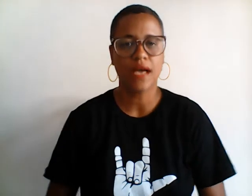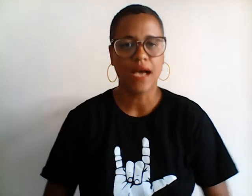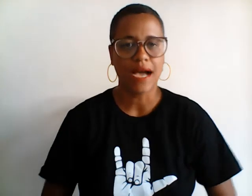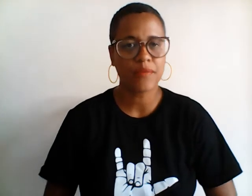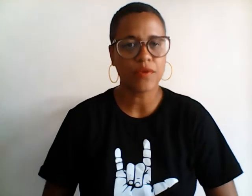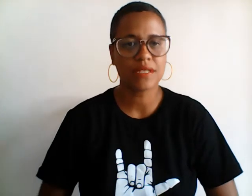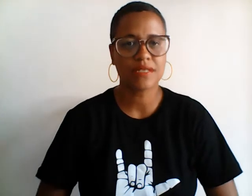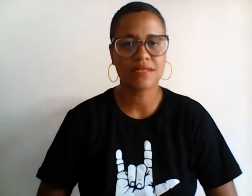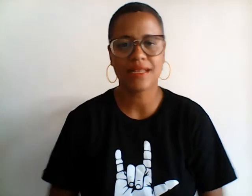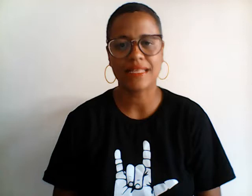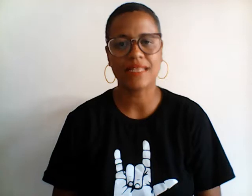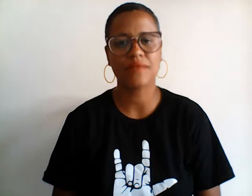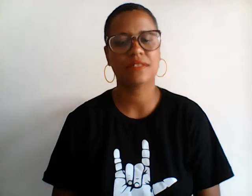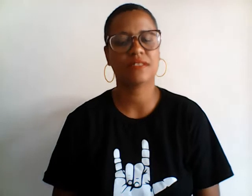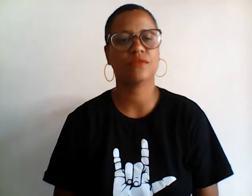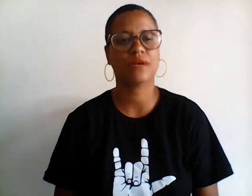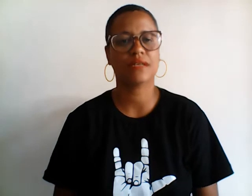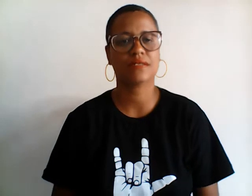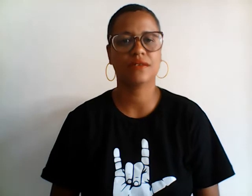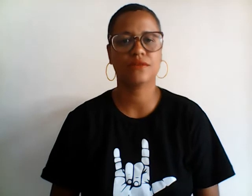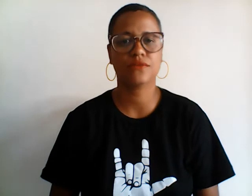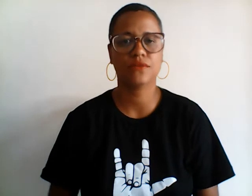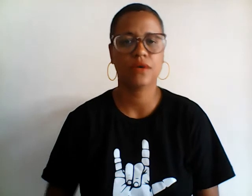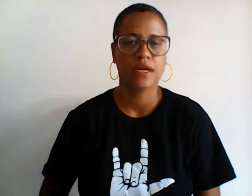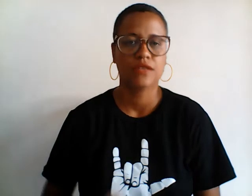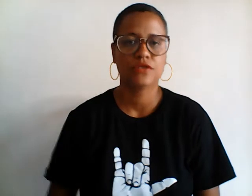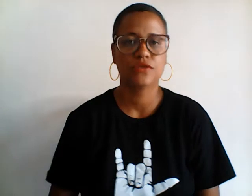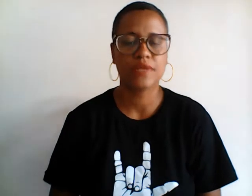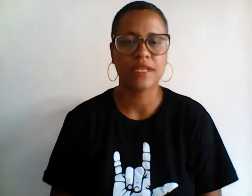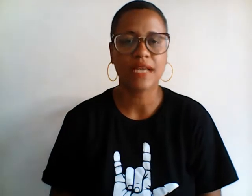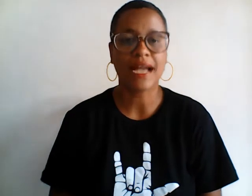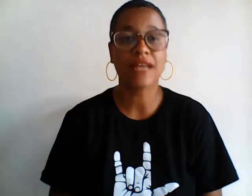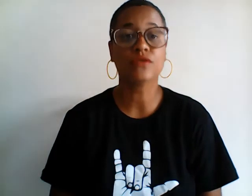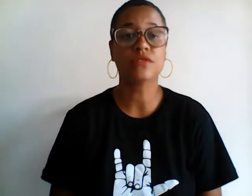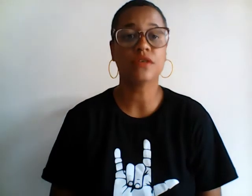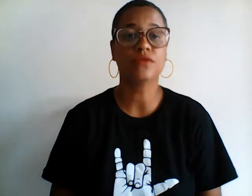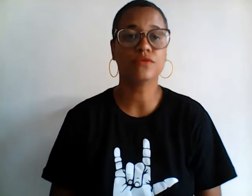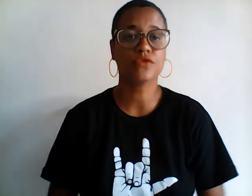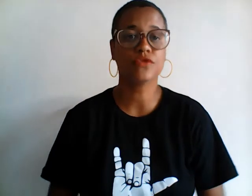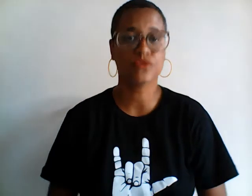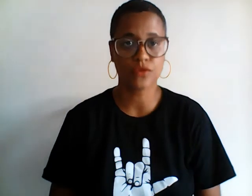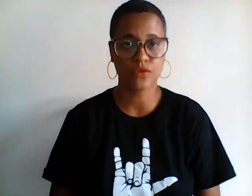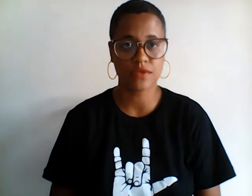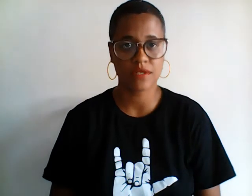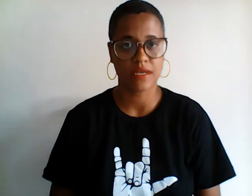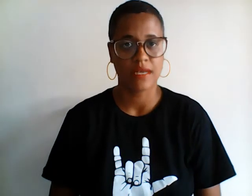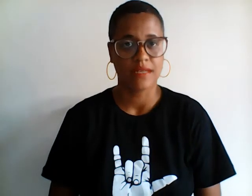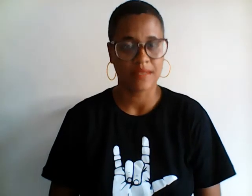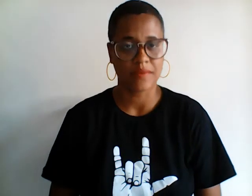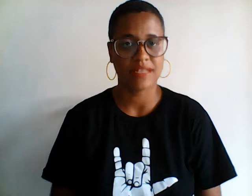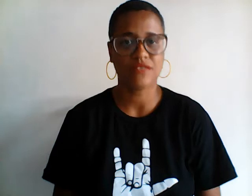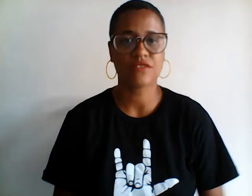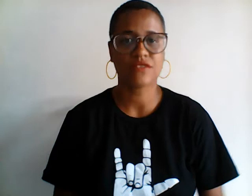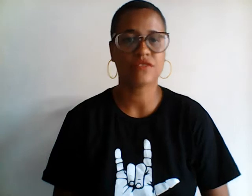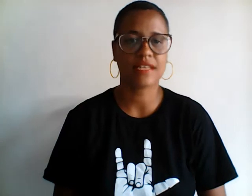a importância da Libras na educação, sobre a inclusão dos surdos também na nossa